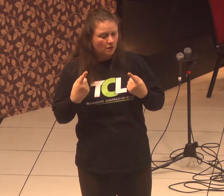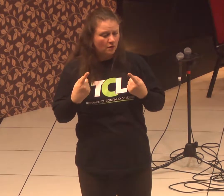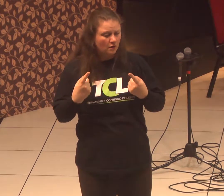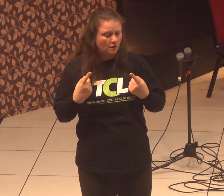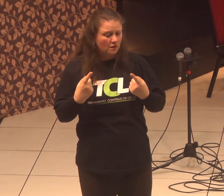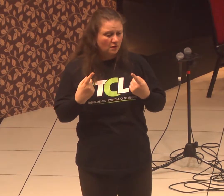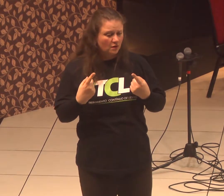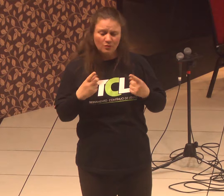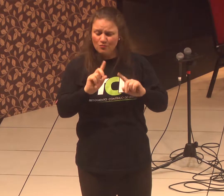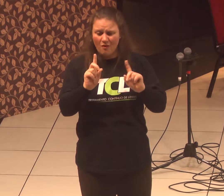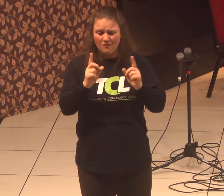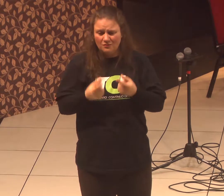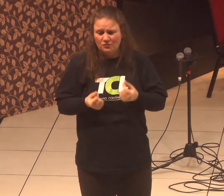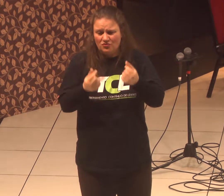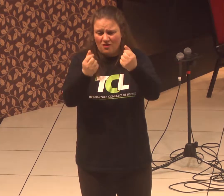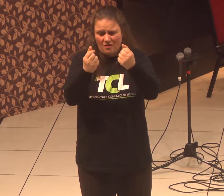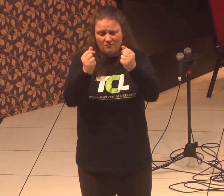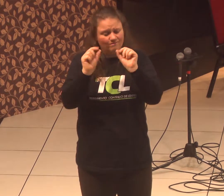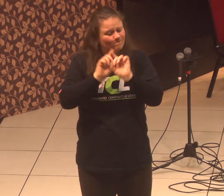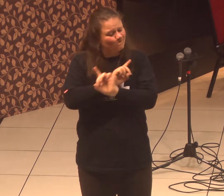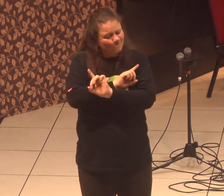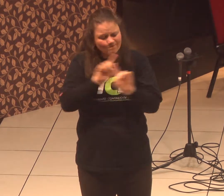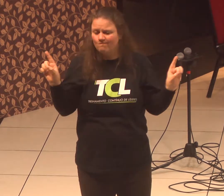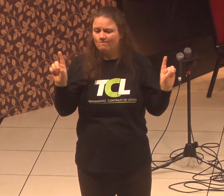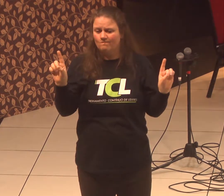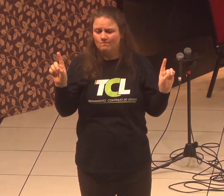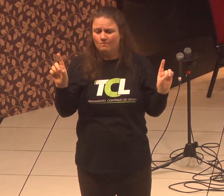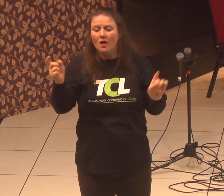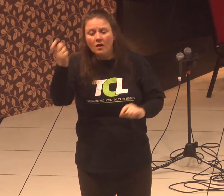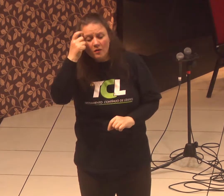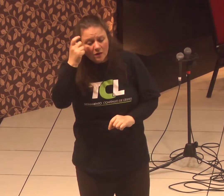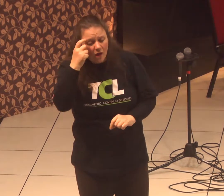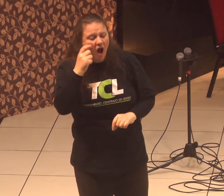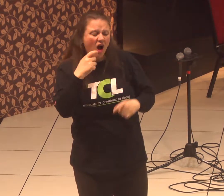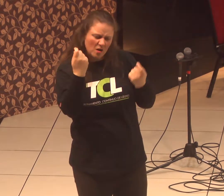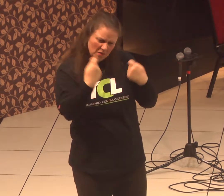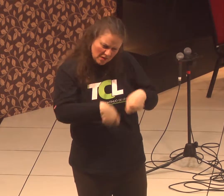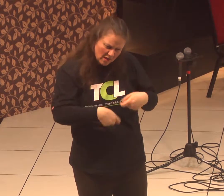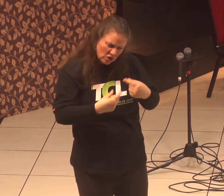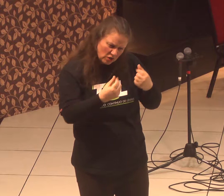dinheiro. Tem muita gente achando que o que ele mais precisa na vida é dinheiro.